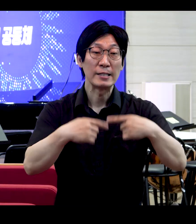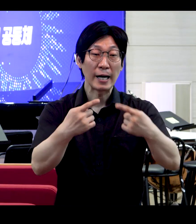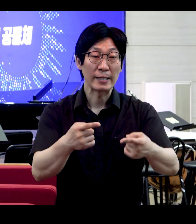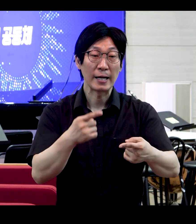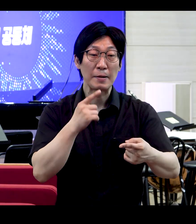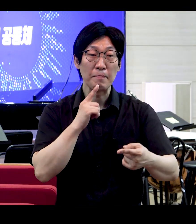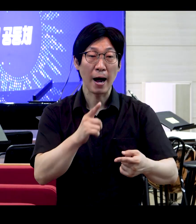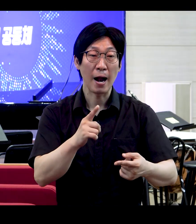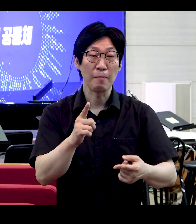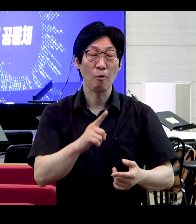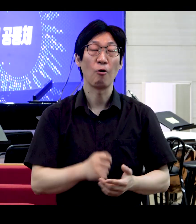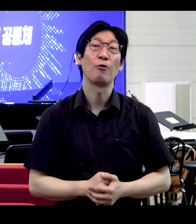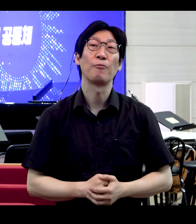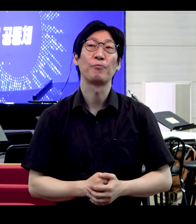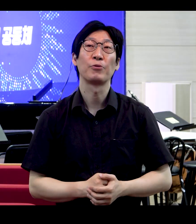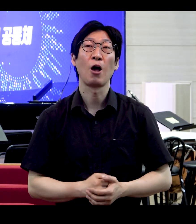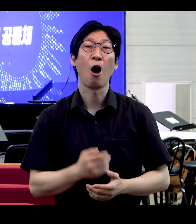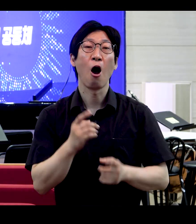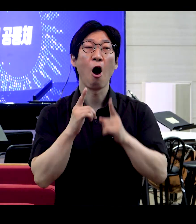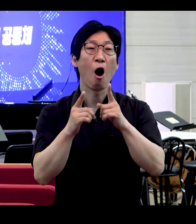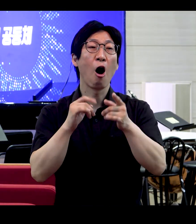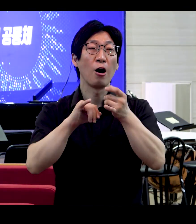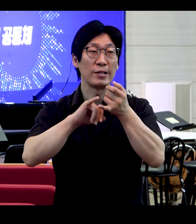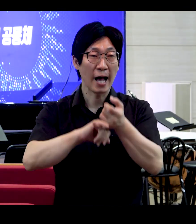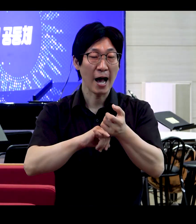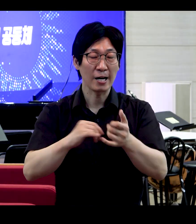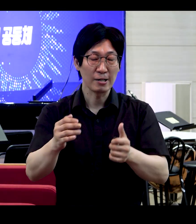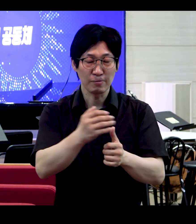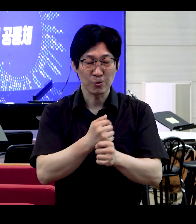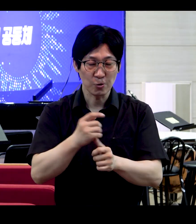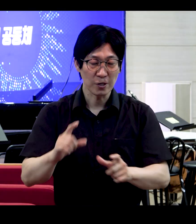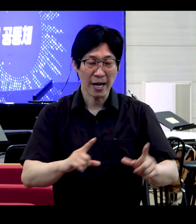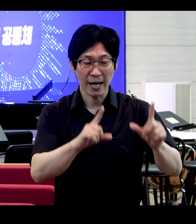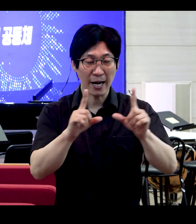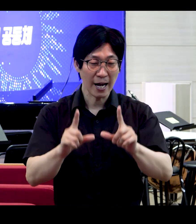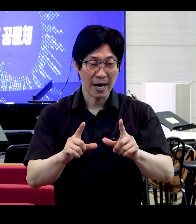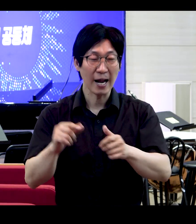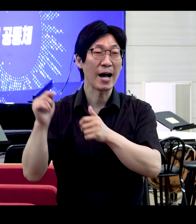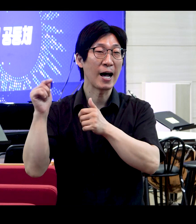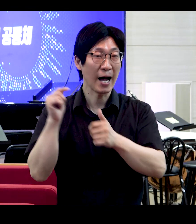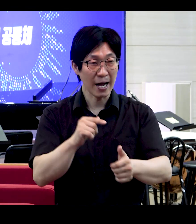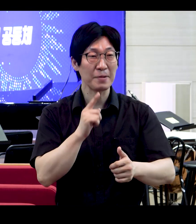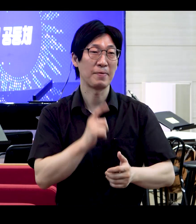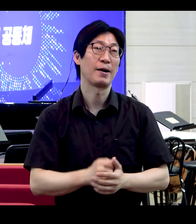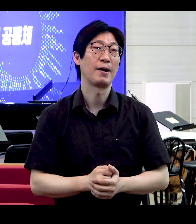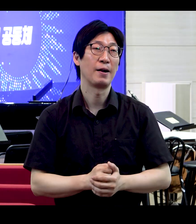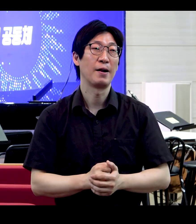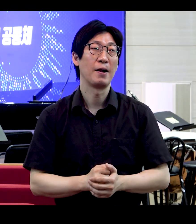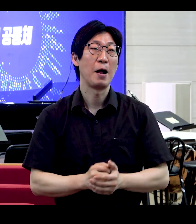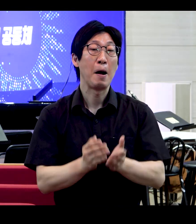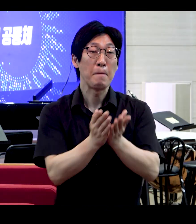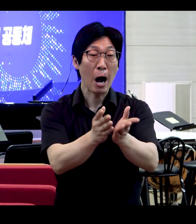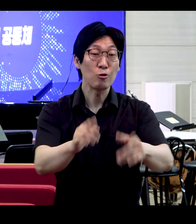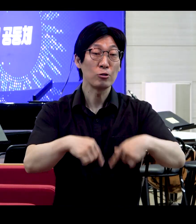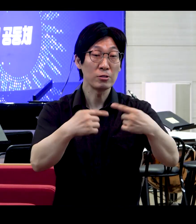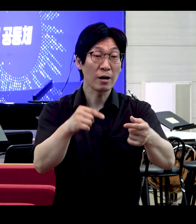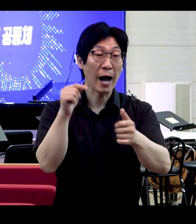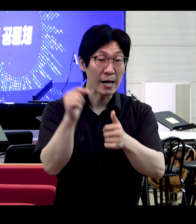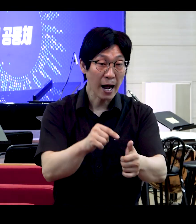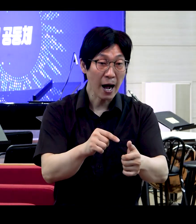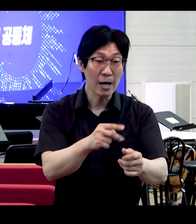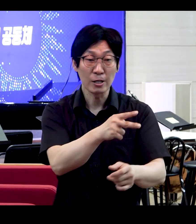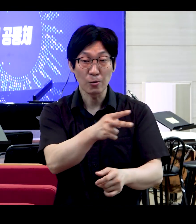방주로 들어간다는 것, 어떤 것보다 중요한 포인트가 뭐냐? 언약을 붙들고 살아가는 삶이다. 예, 방주로 들어가는